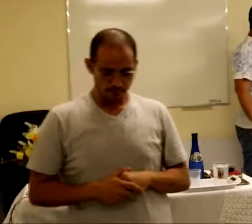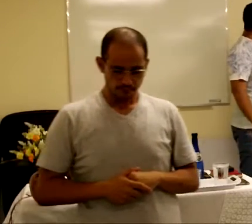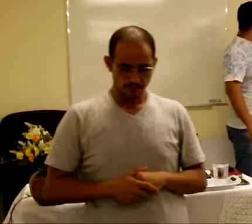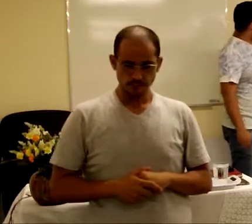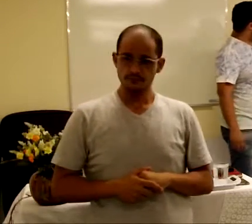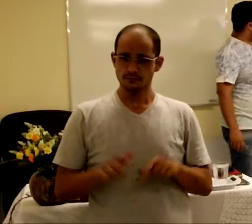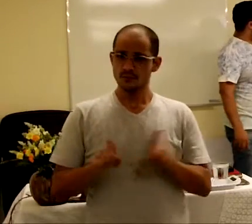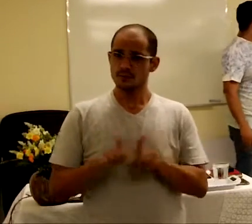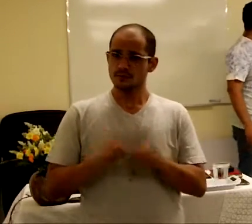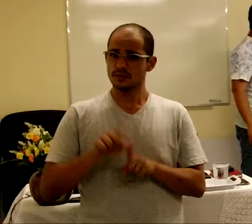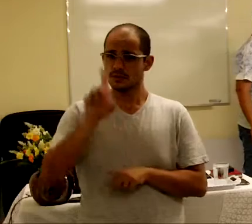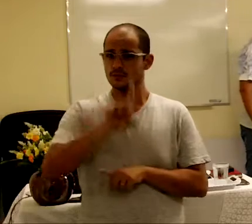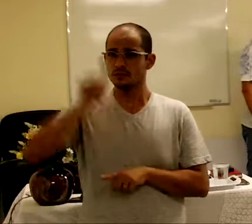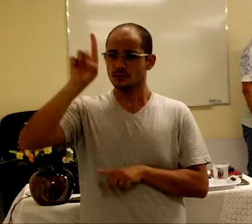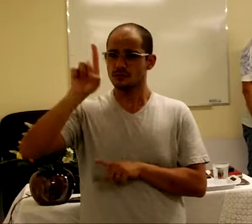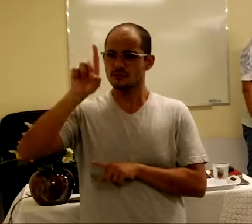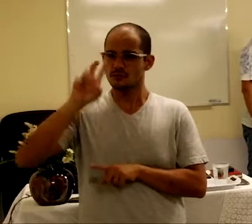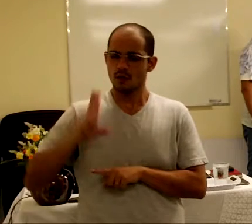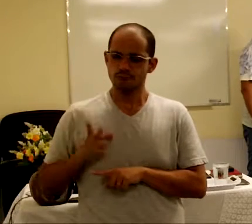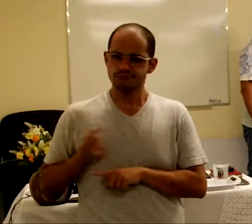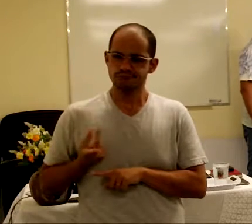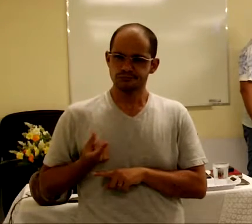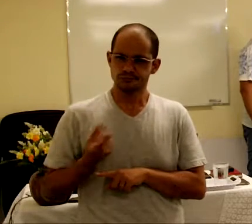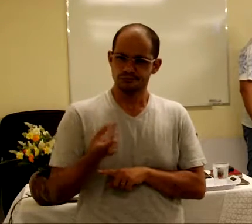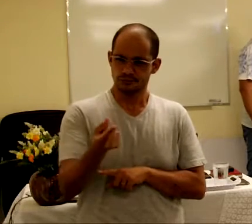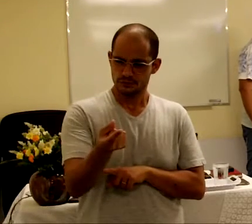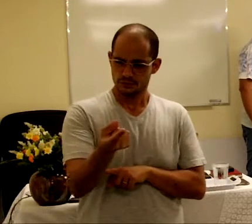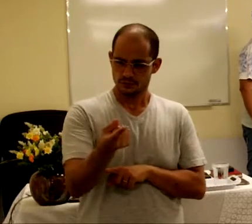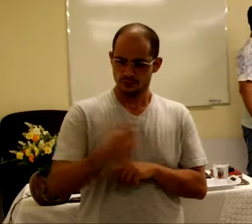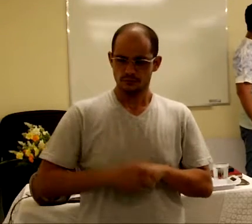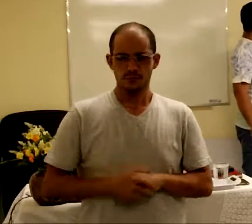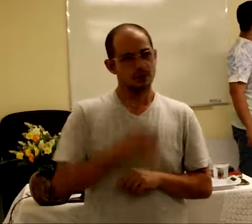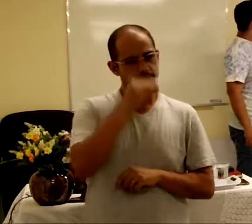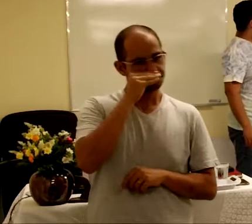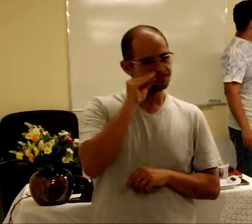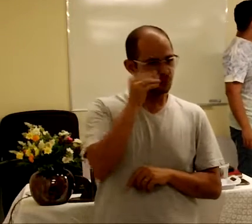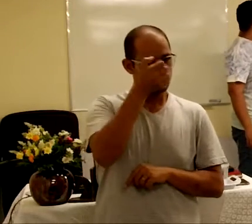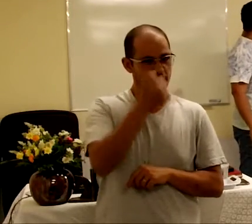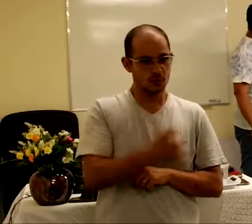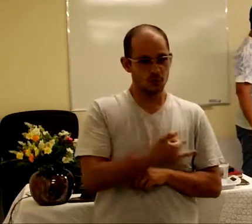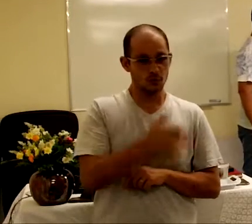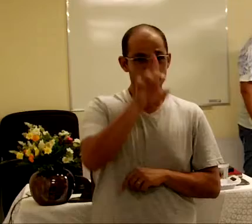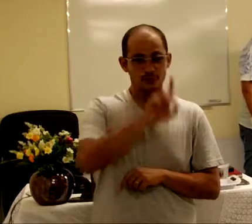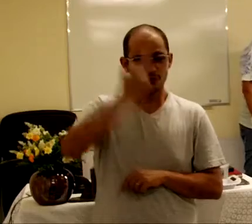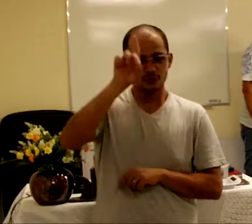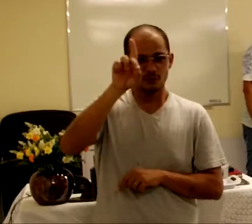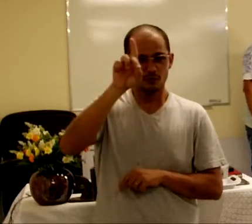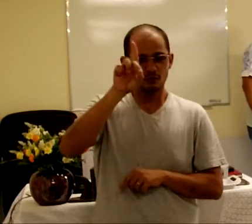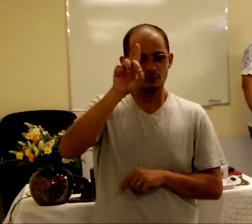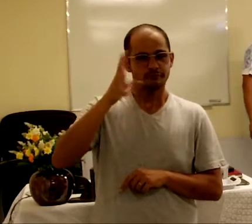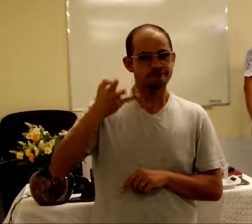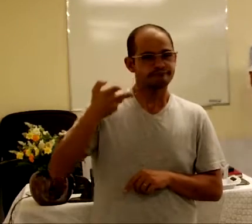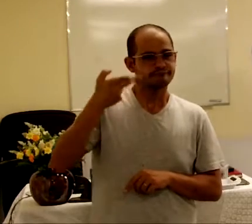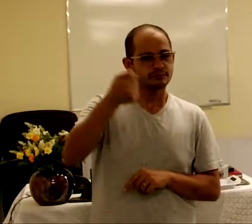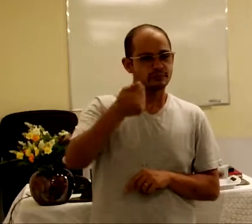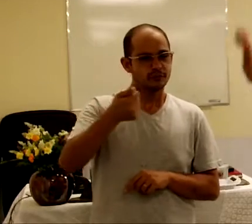Infinito em todas as suas perfeições. É o que Kardec falou. Deus não é imperfeito. Ele é infinito em todas as suas perfeições. Quais